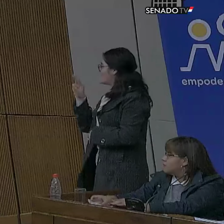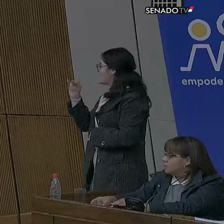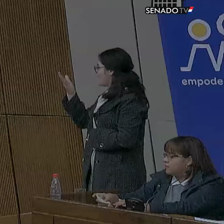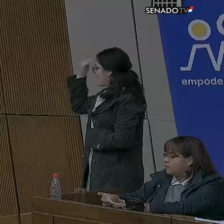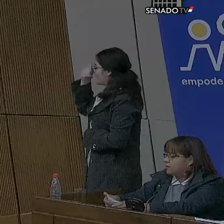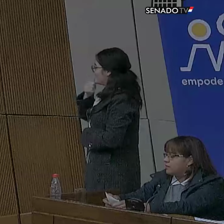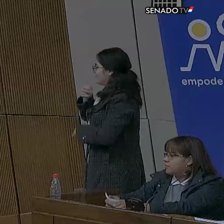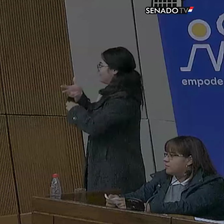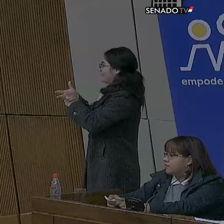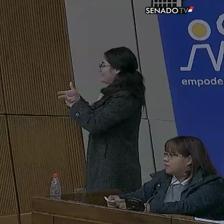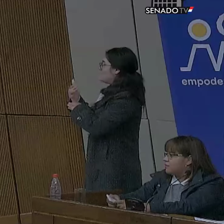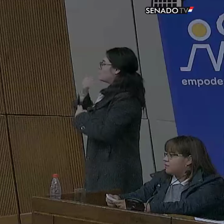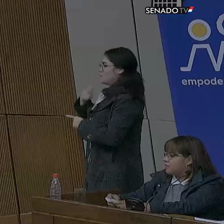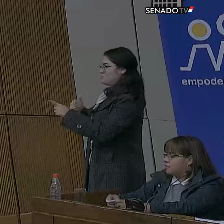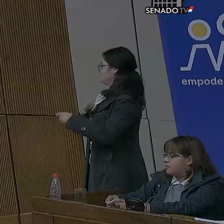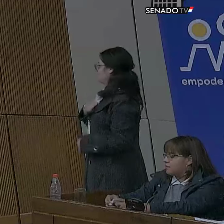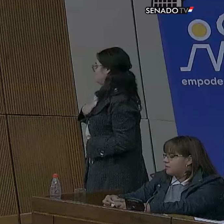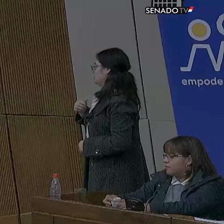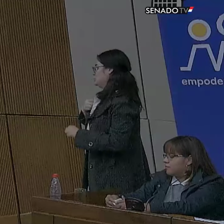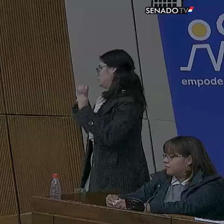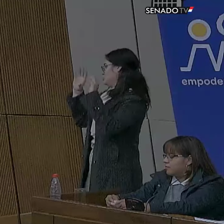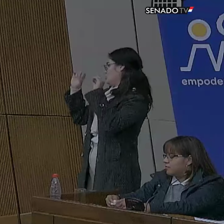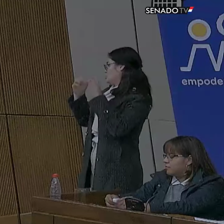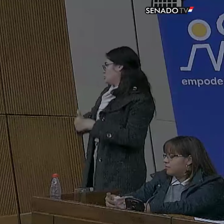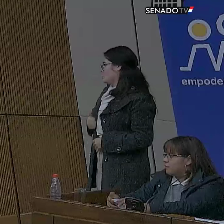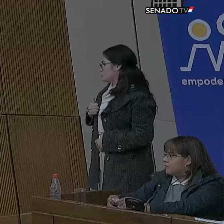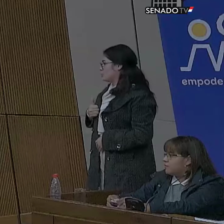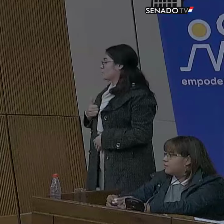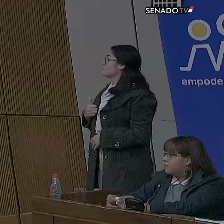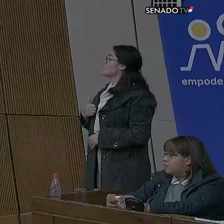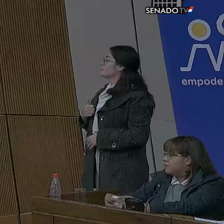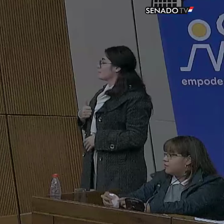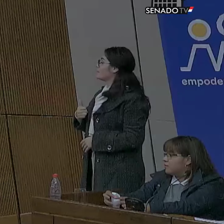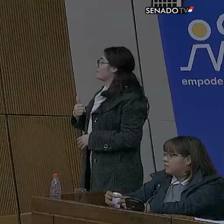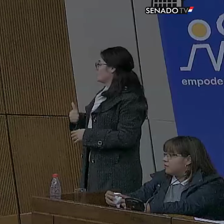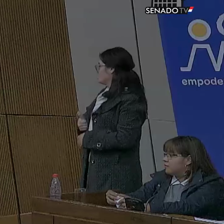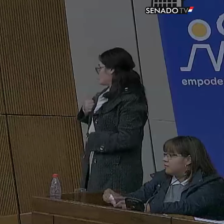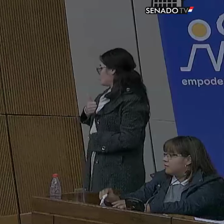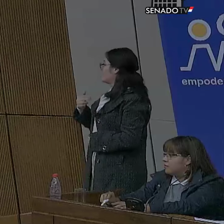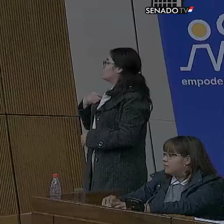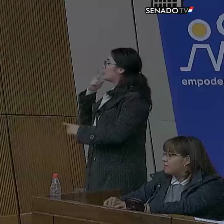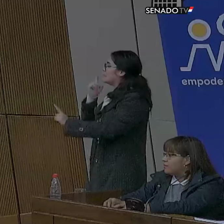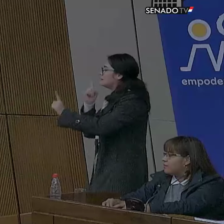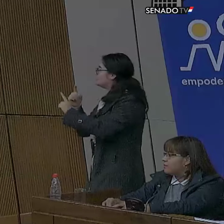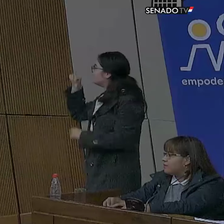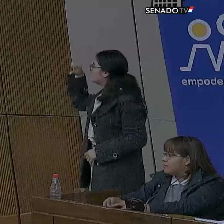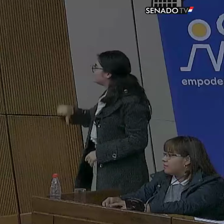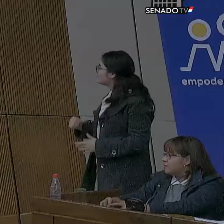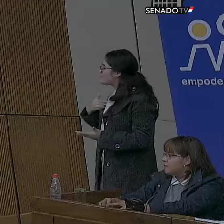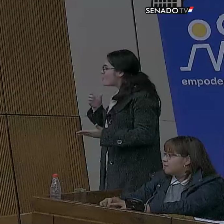le divulgó, le publicó. Ella hizo un en vivo en Instagram. ¿Qué hizo contigo? Que aceptaste, dijo. Que se puso muy contenta de ella, se sintió muy